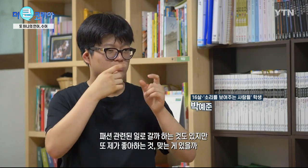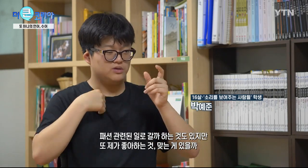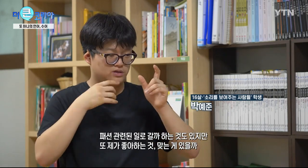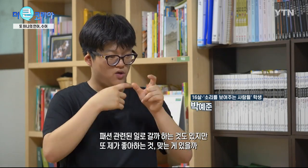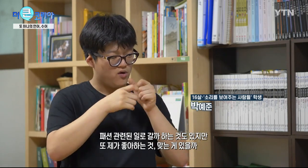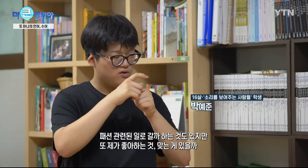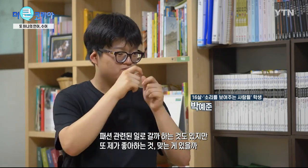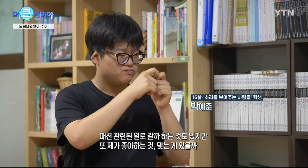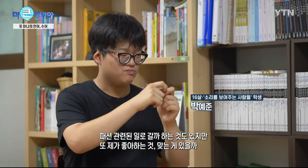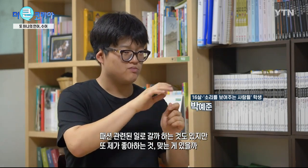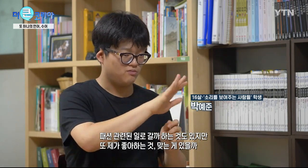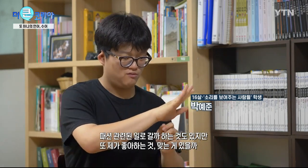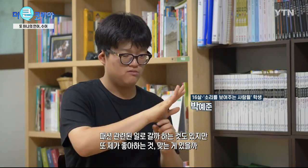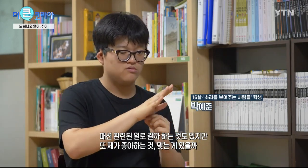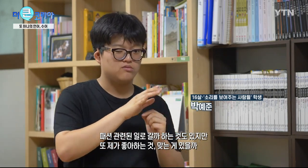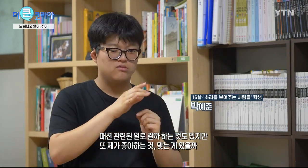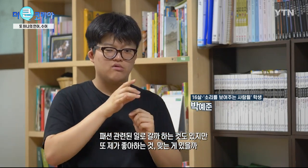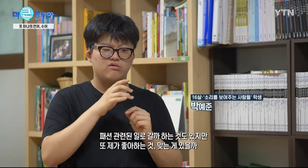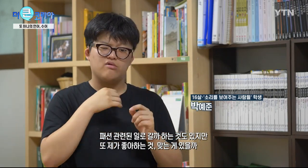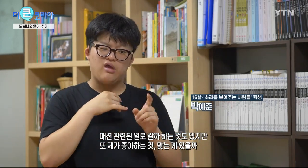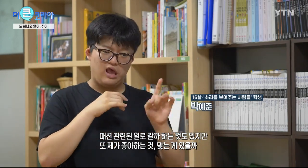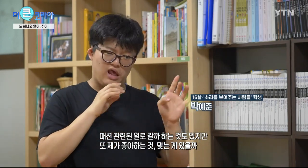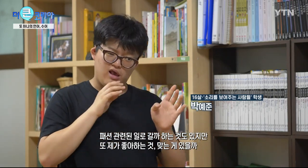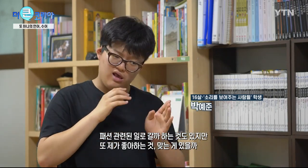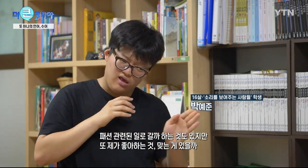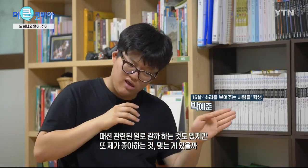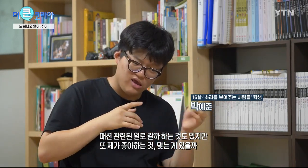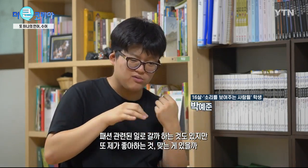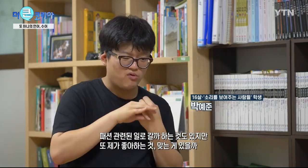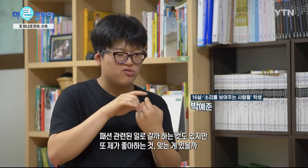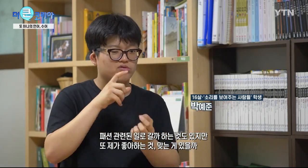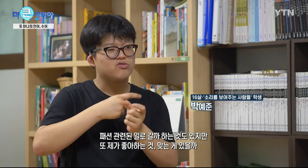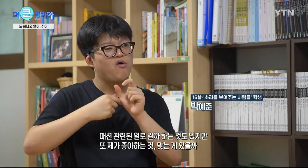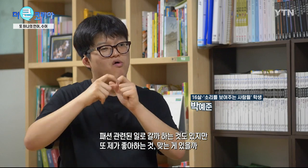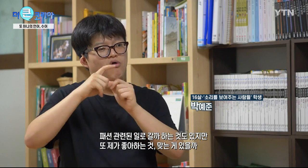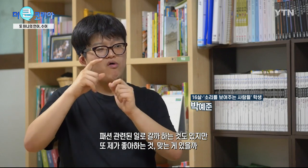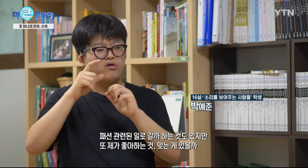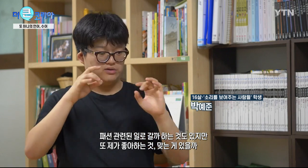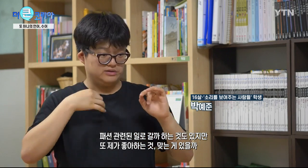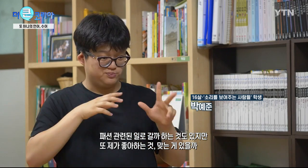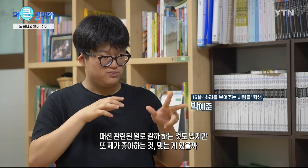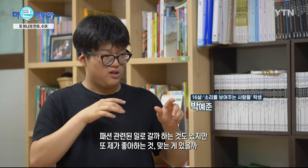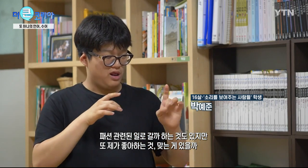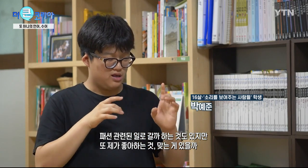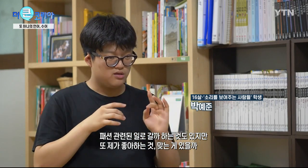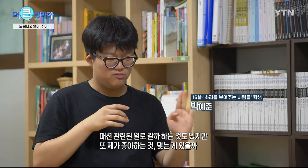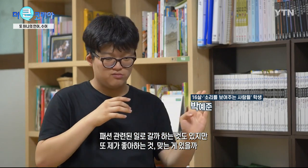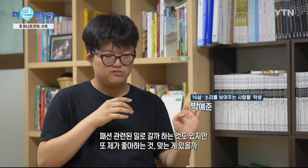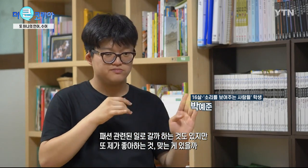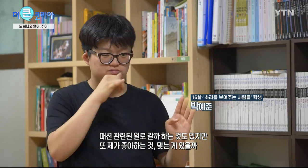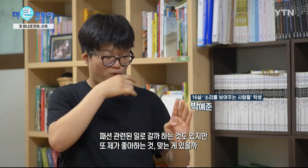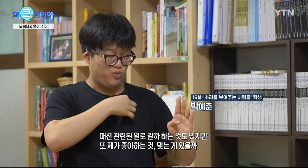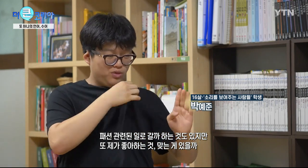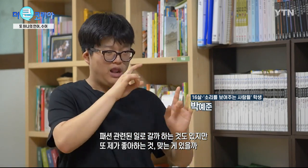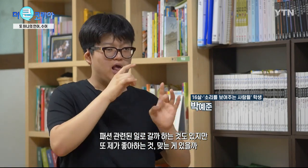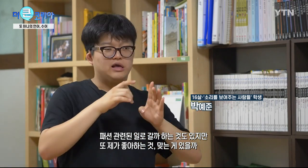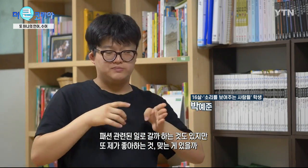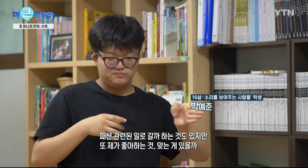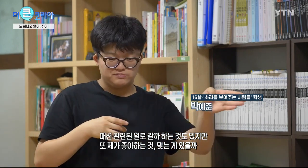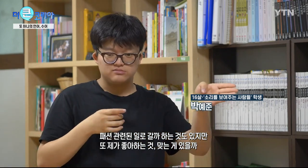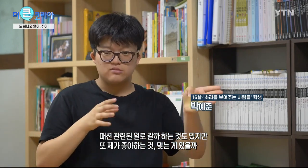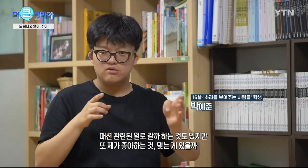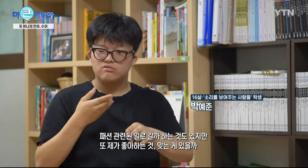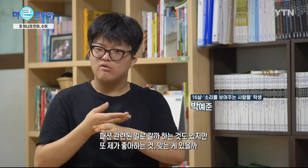패션 관련된 일로 갈까 하는 것도 있지만 또 제가 좋아하는 것 맞는